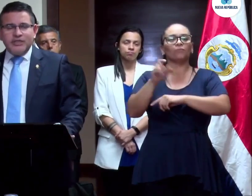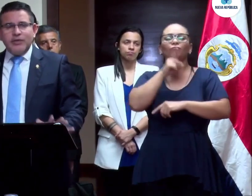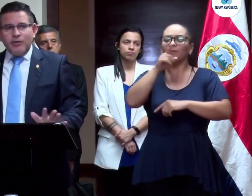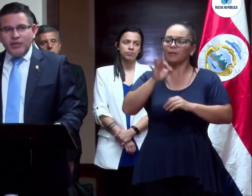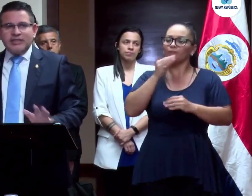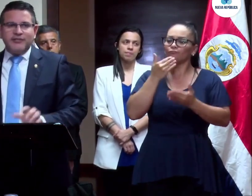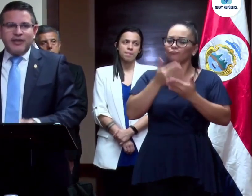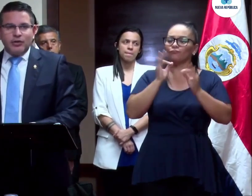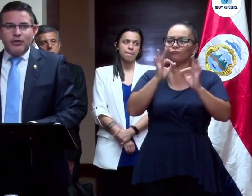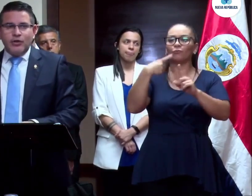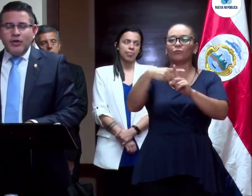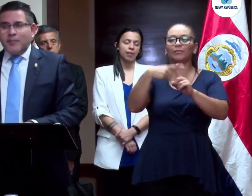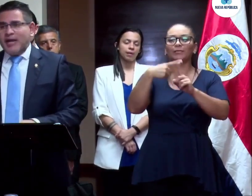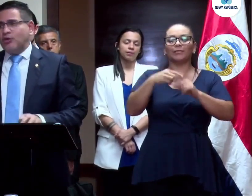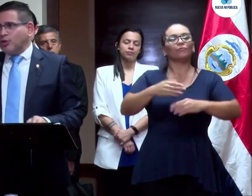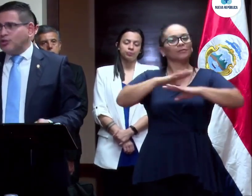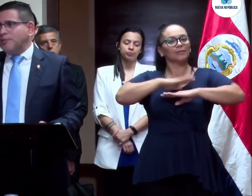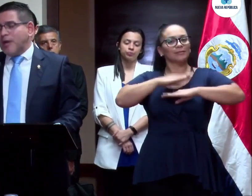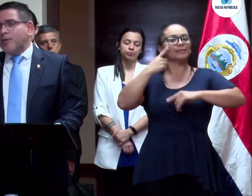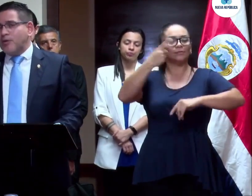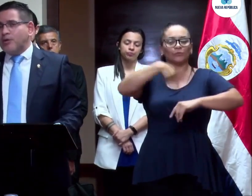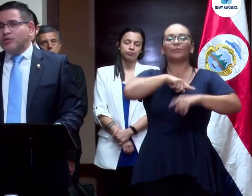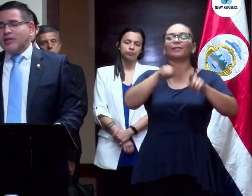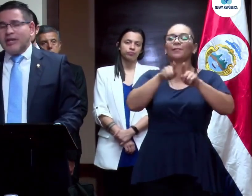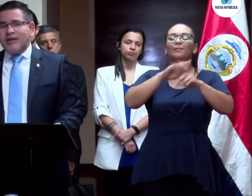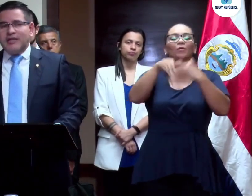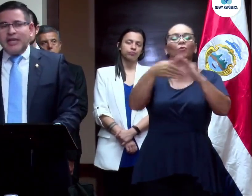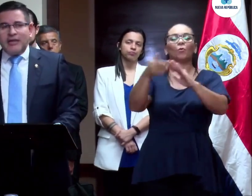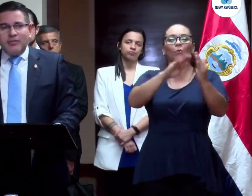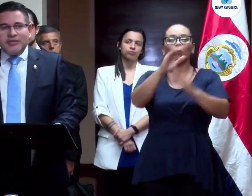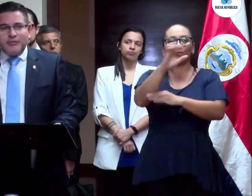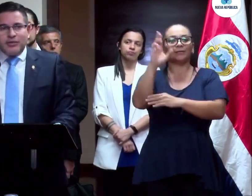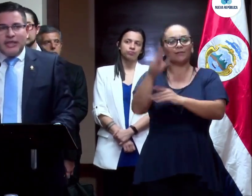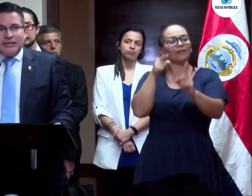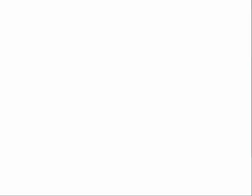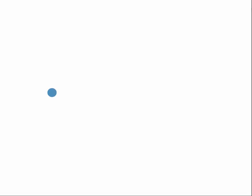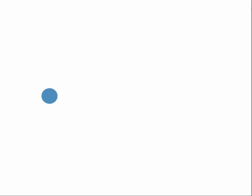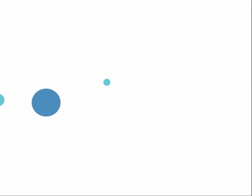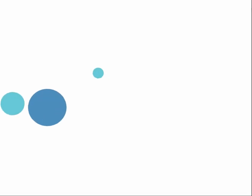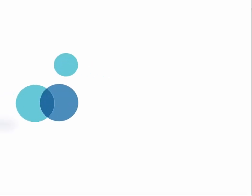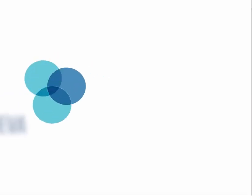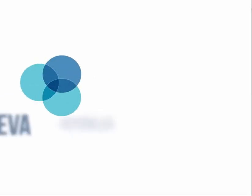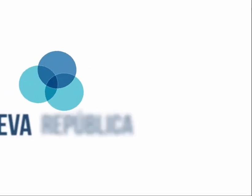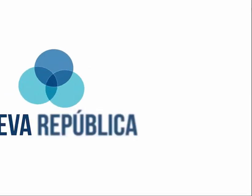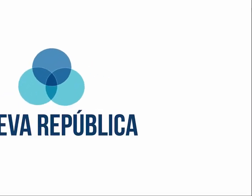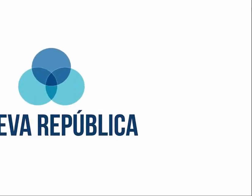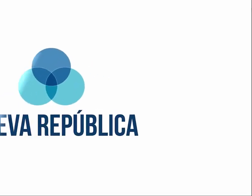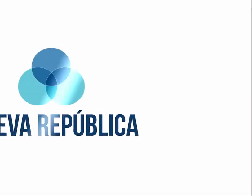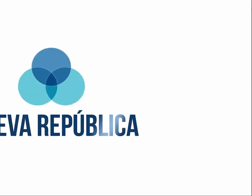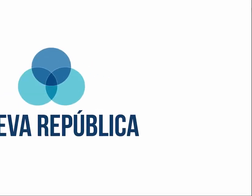muy positivos y muy satisfactorios para nosotros y para el pueblo de Costa Rica al final, que es lo más importante.